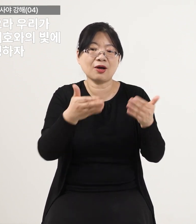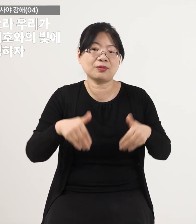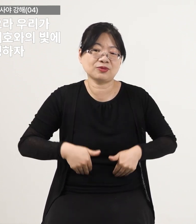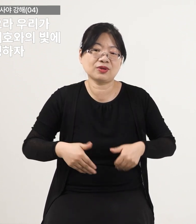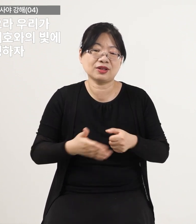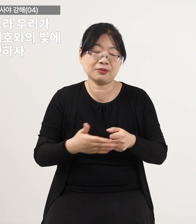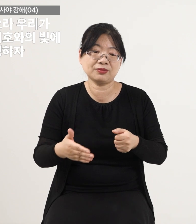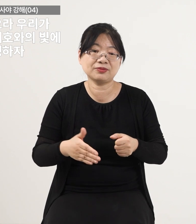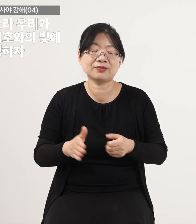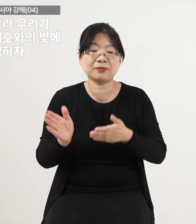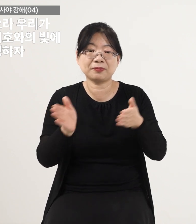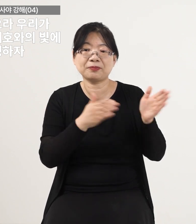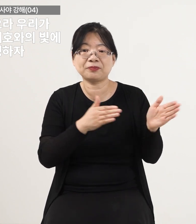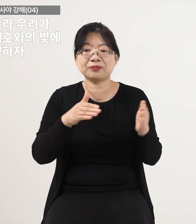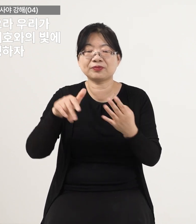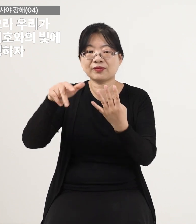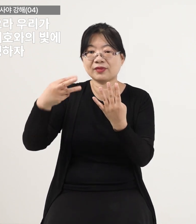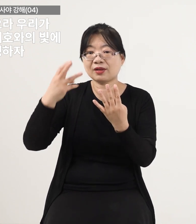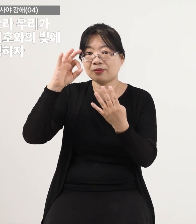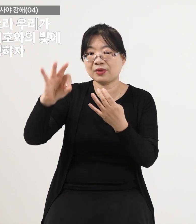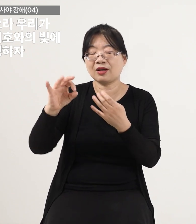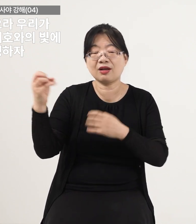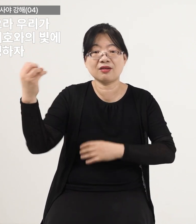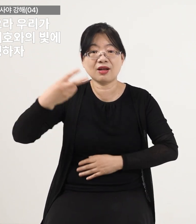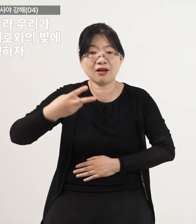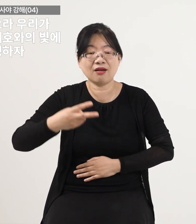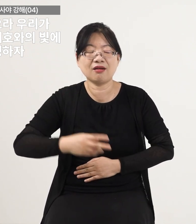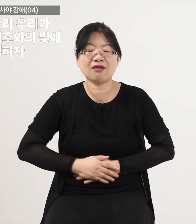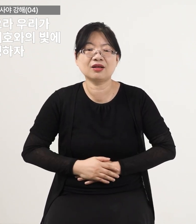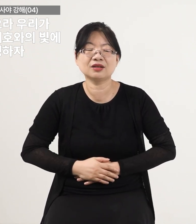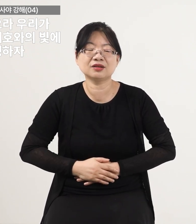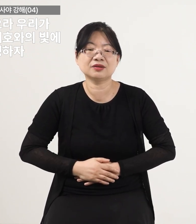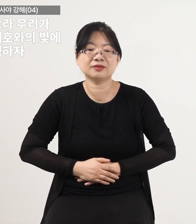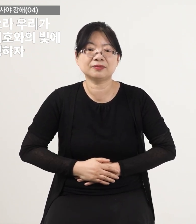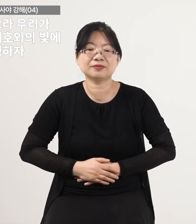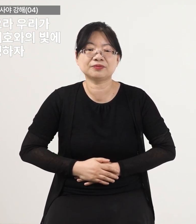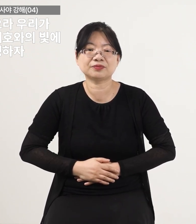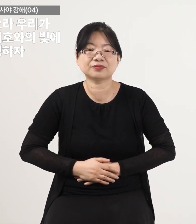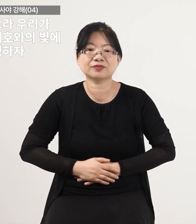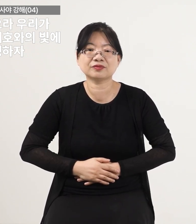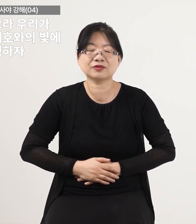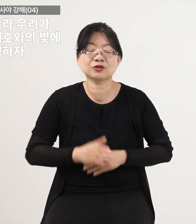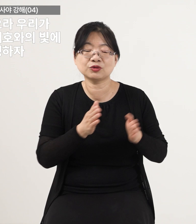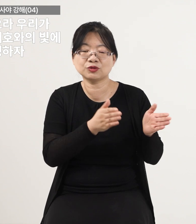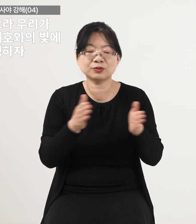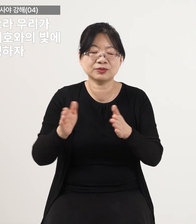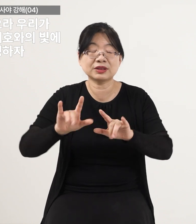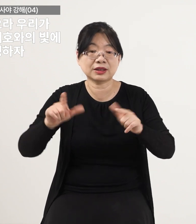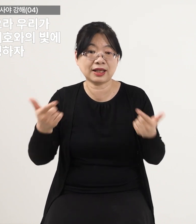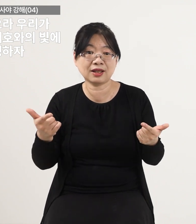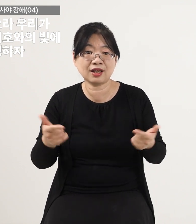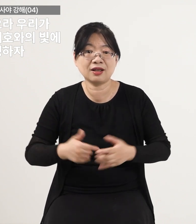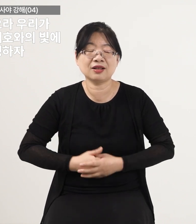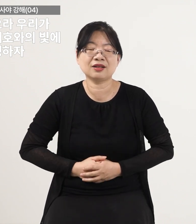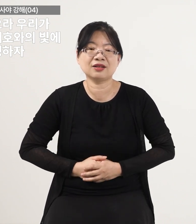보면 이렇게 되어 있습니다. 다시는 뭐를 준비하지